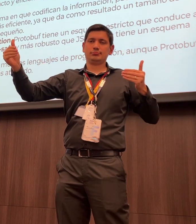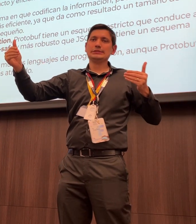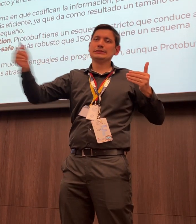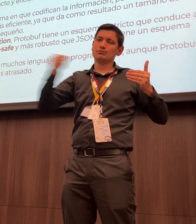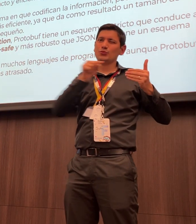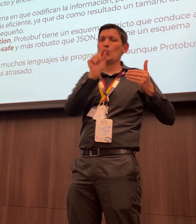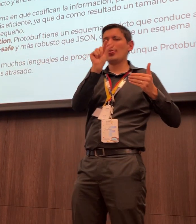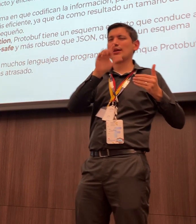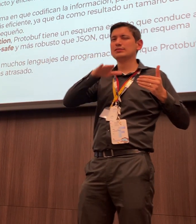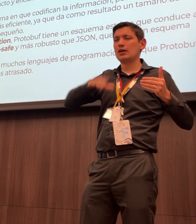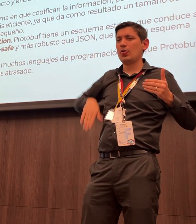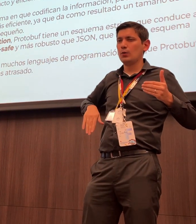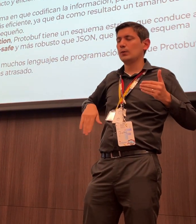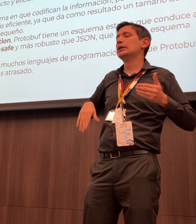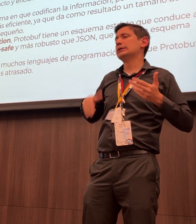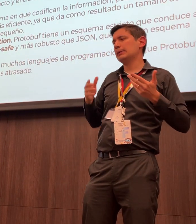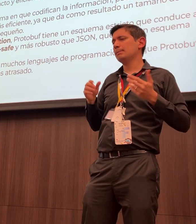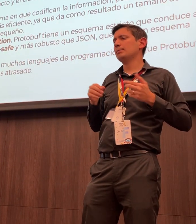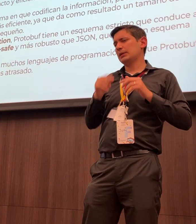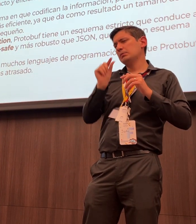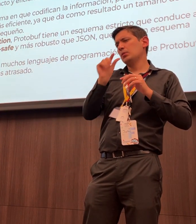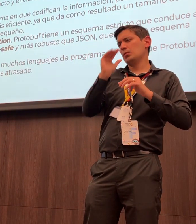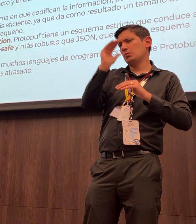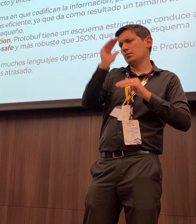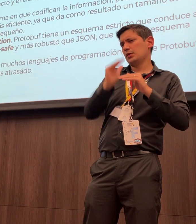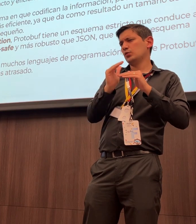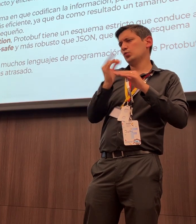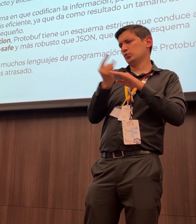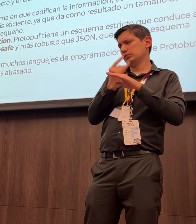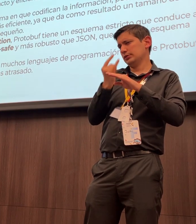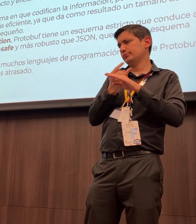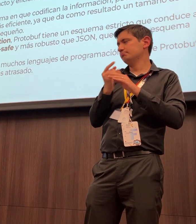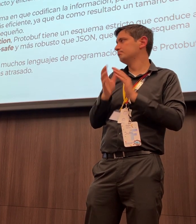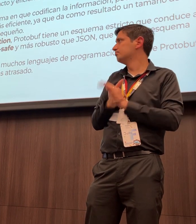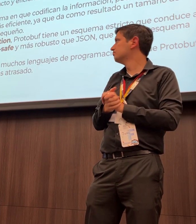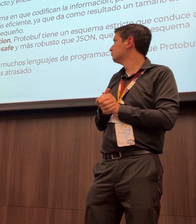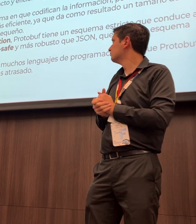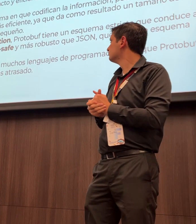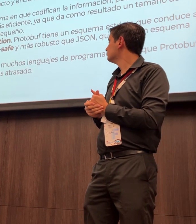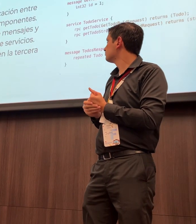gRPC en general está siendo menos usado que una REST API, ¿no?